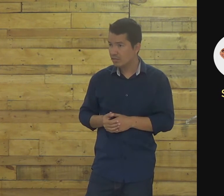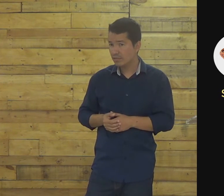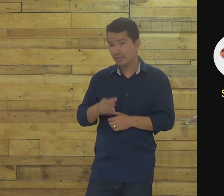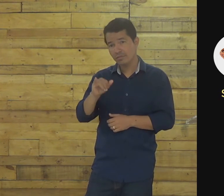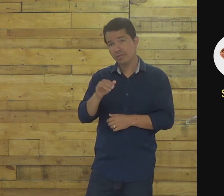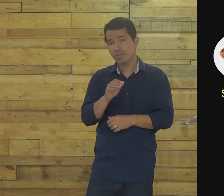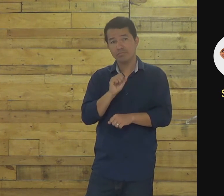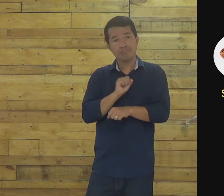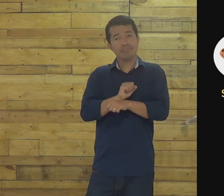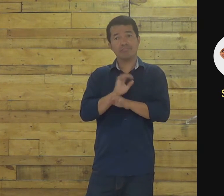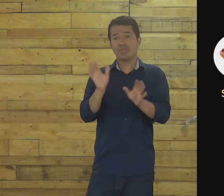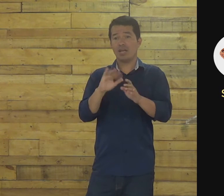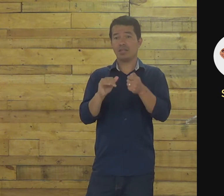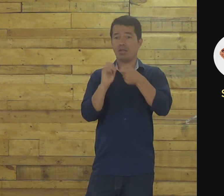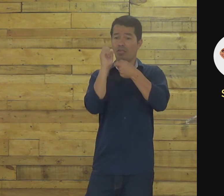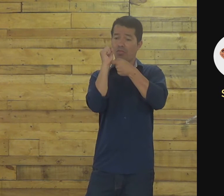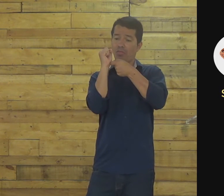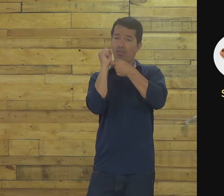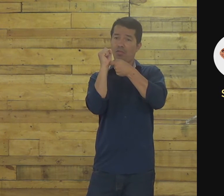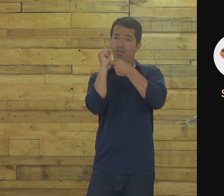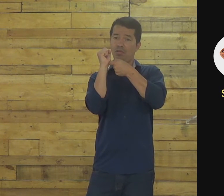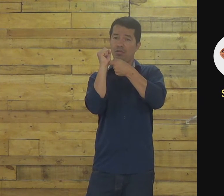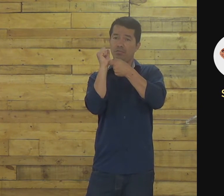Você já tem ensinado as pessoas?